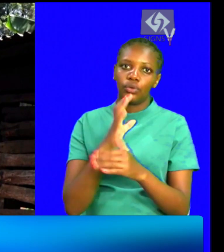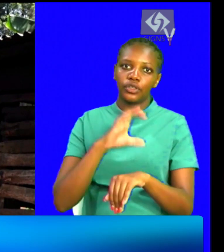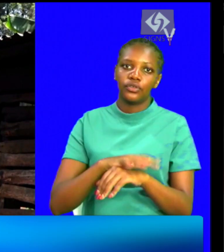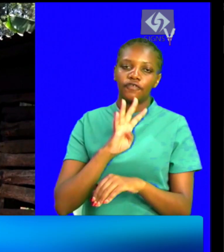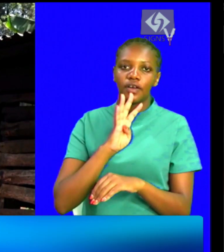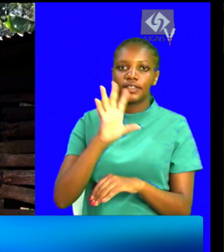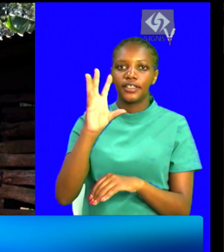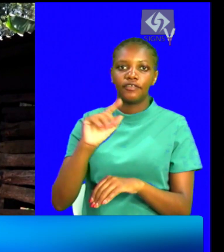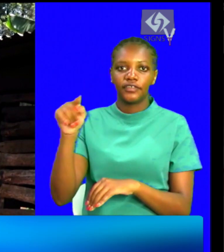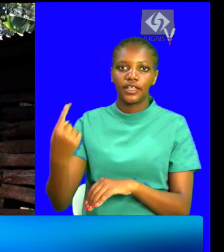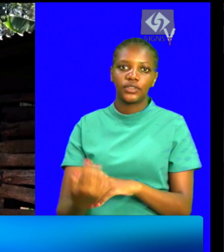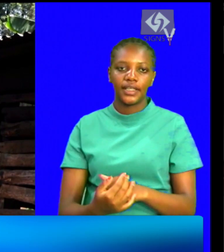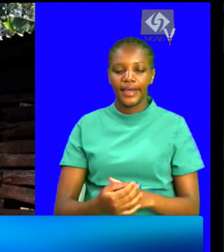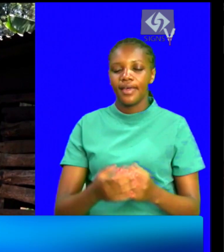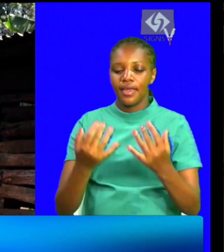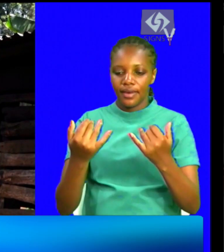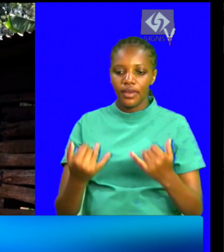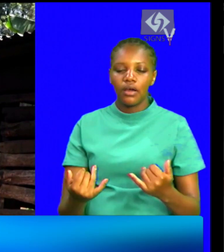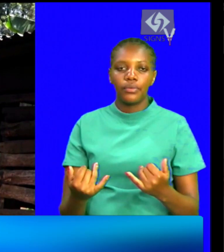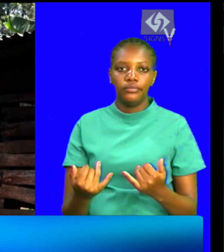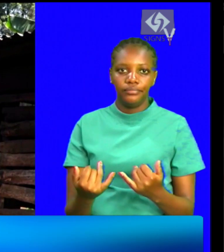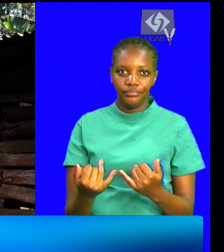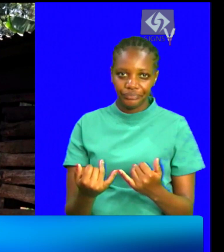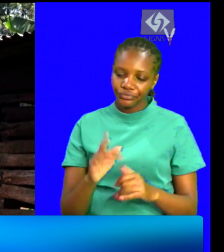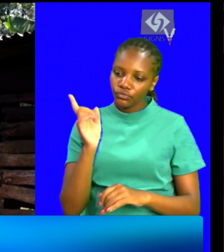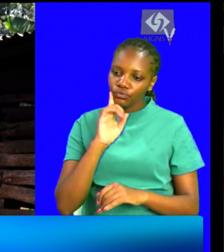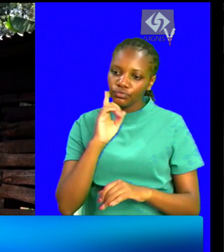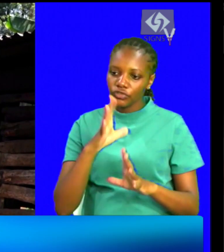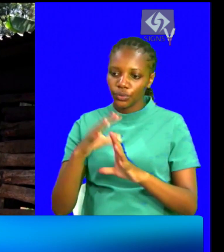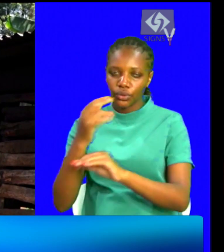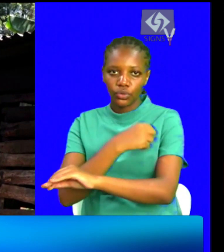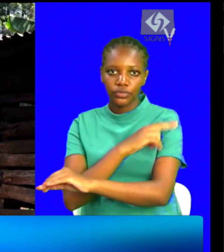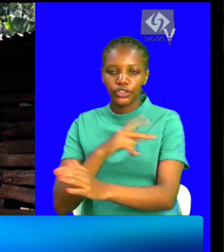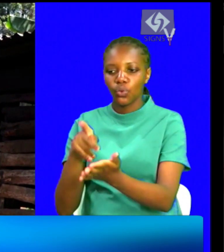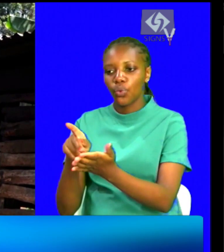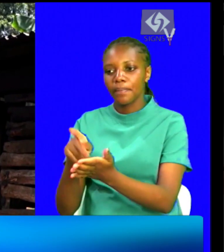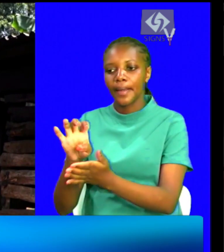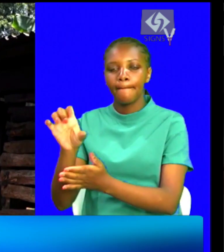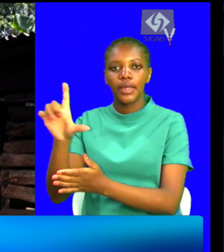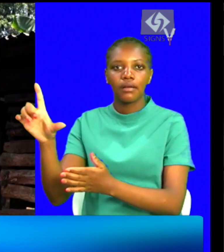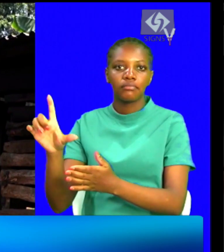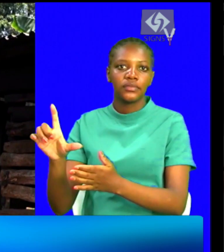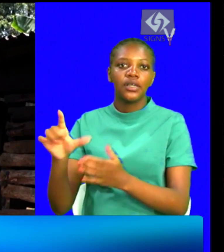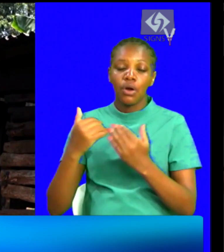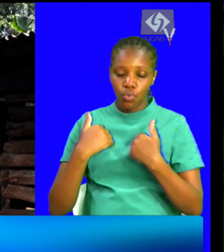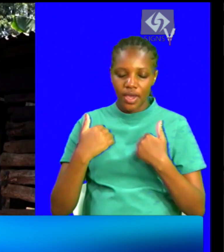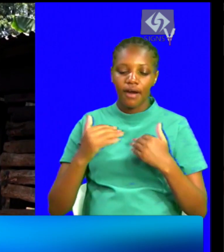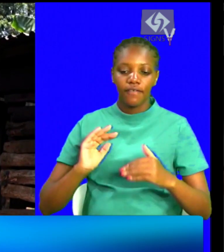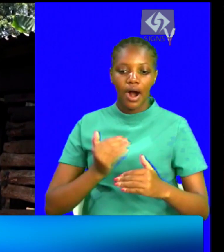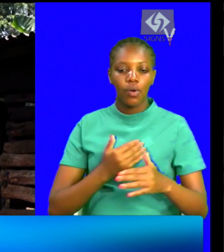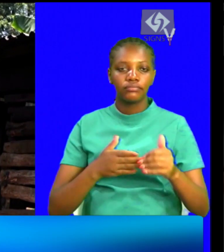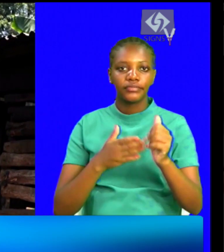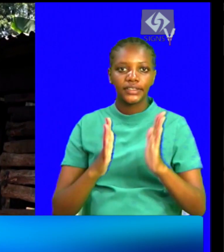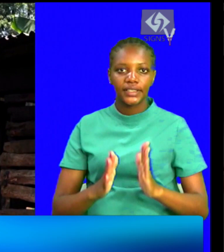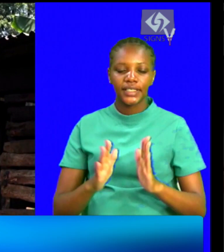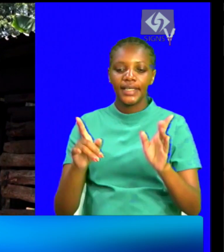kufika 1450, ambao sasa hivi kesho tunaamkia hospitali ndio tuende tukilio bill.